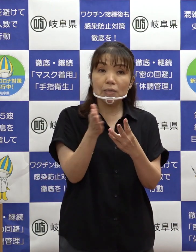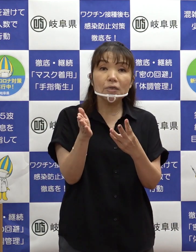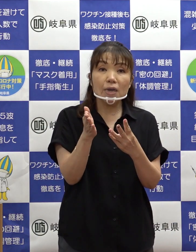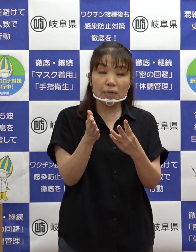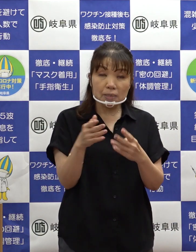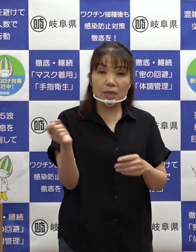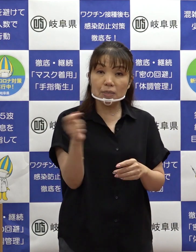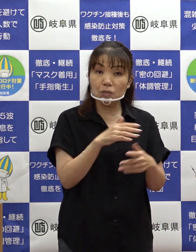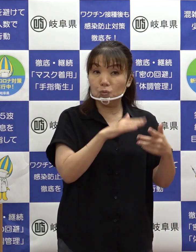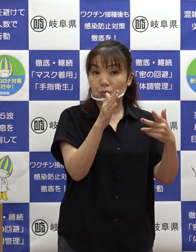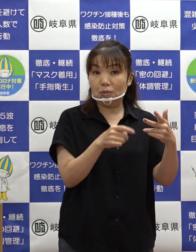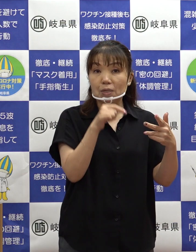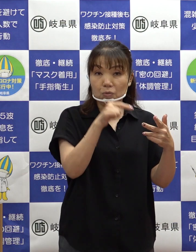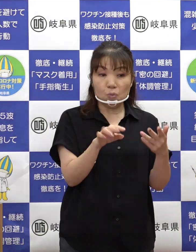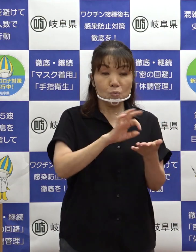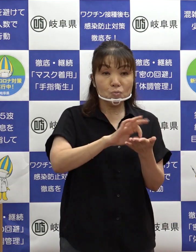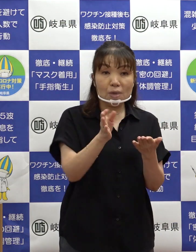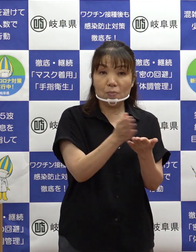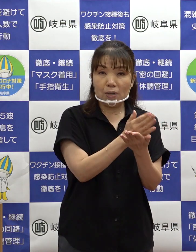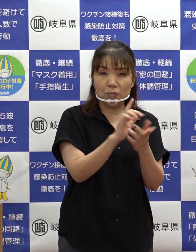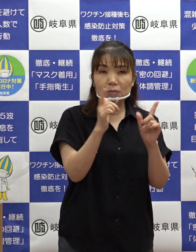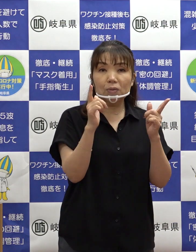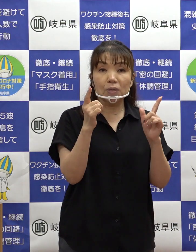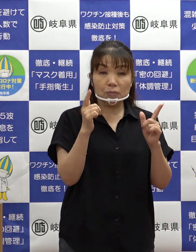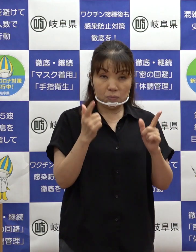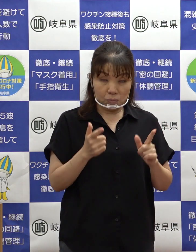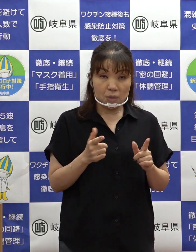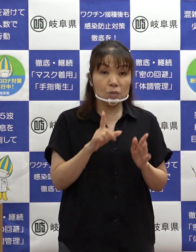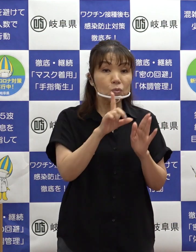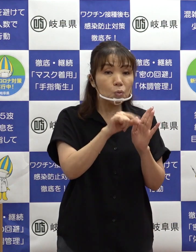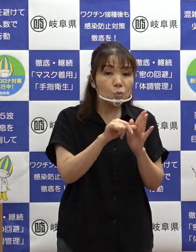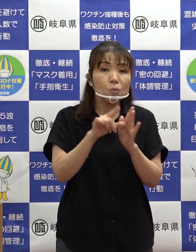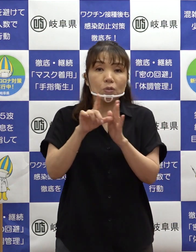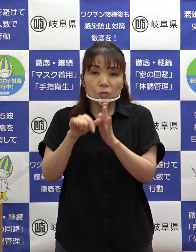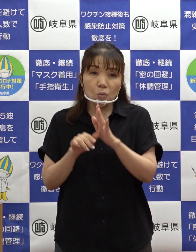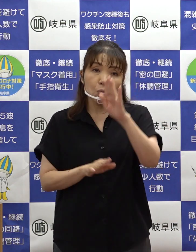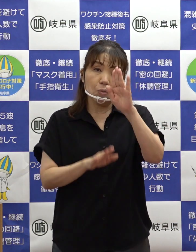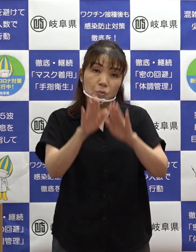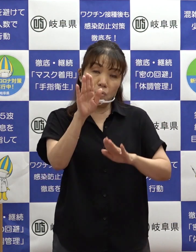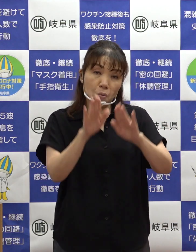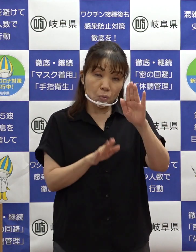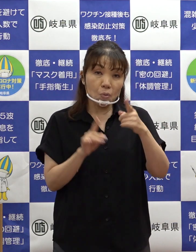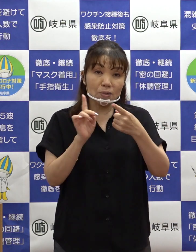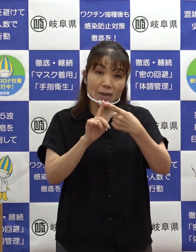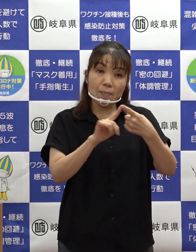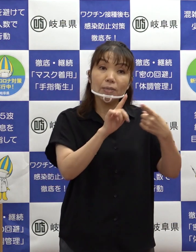ね、使い分けるということはなしに、まあ、その時その時の状況で